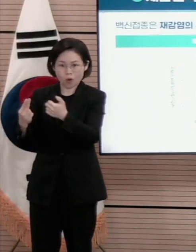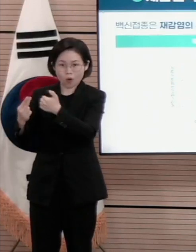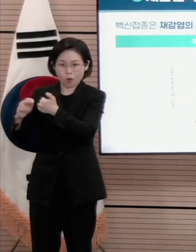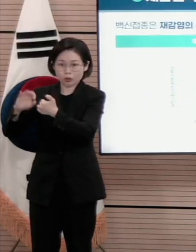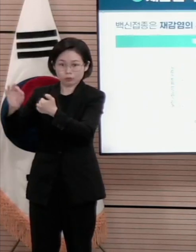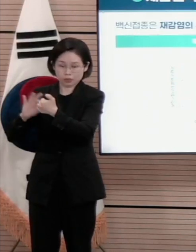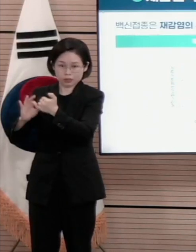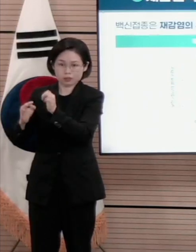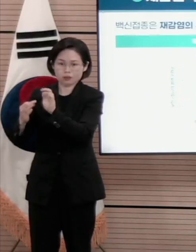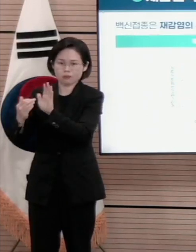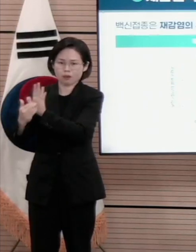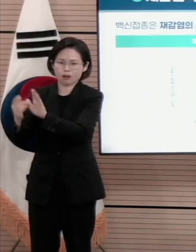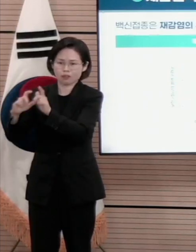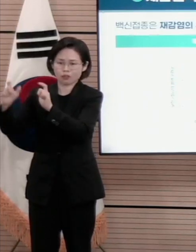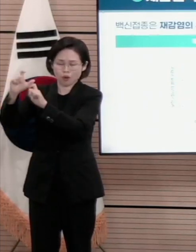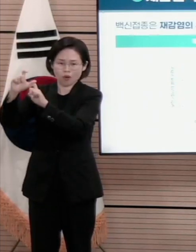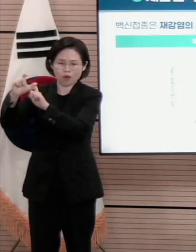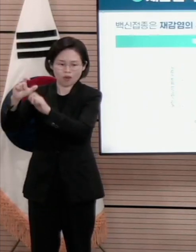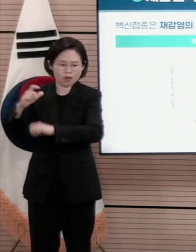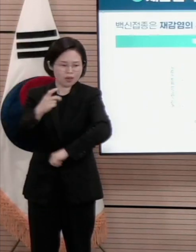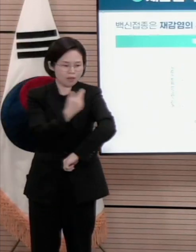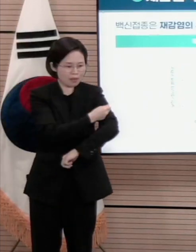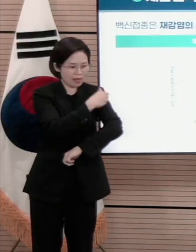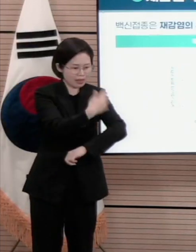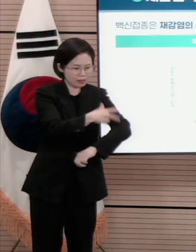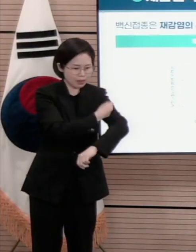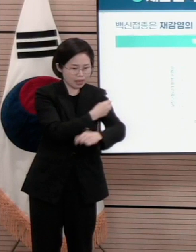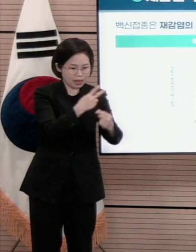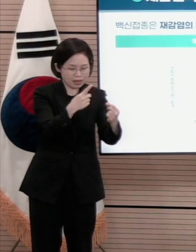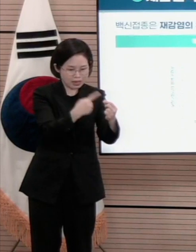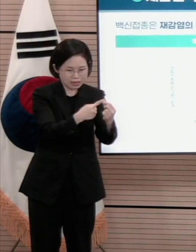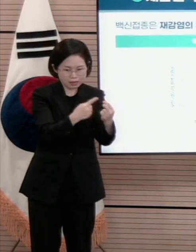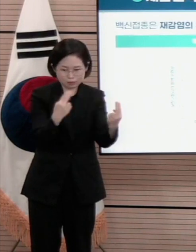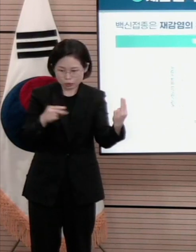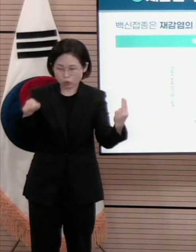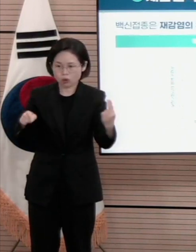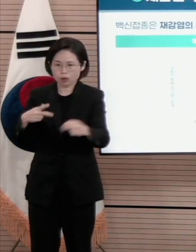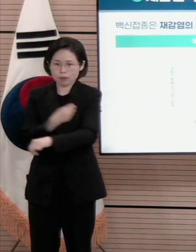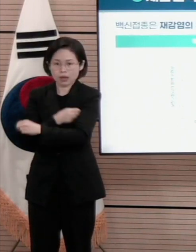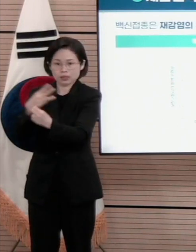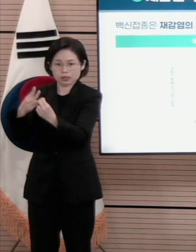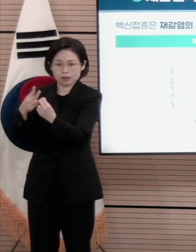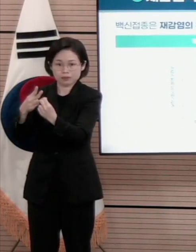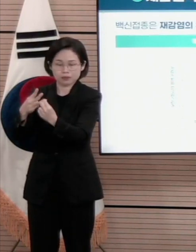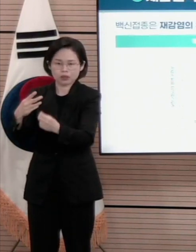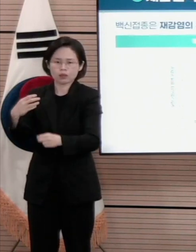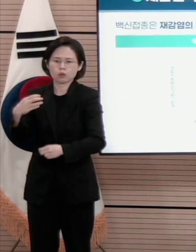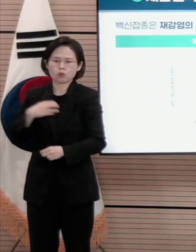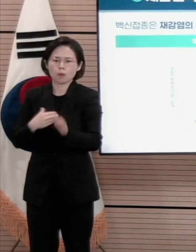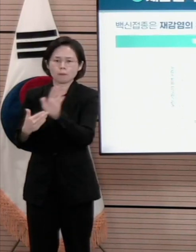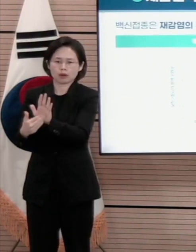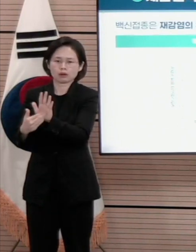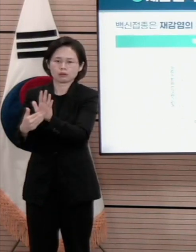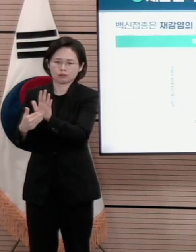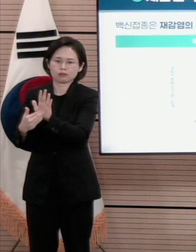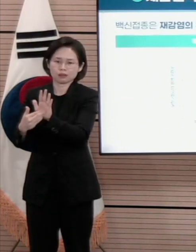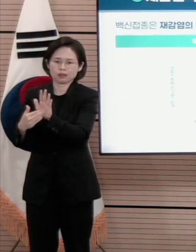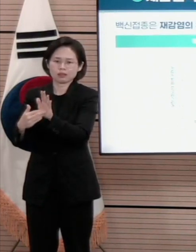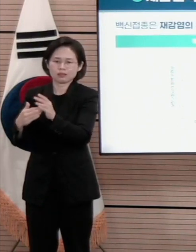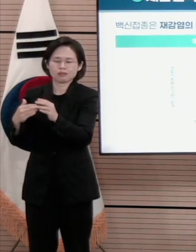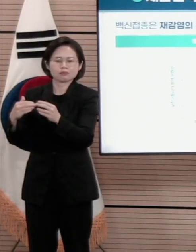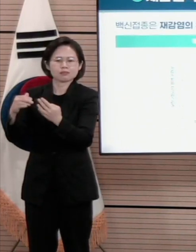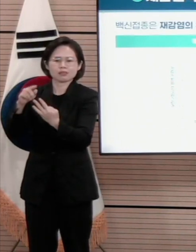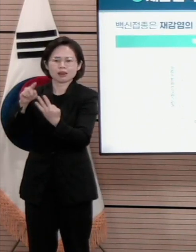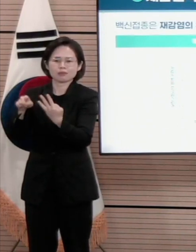줄어서 미접종 또는 1차 접종 완료자에 비해서는 한 4분의 3이 감소하는 것을 보실 수가